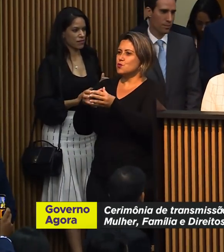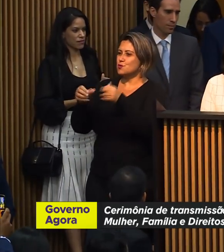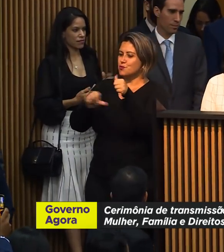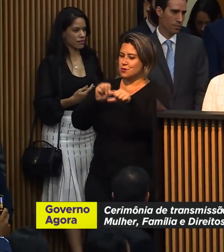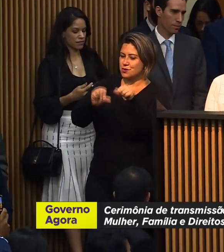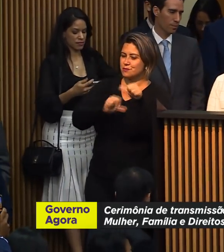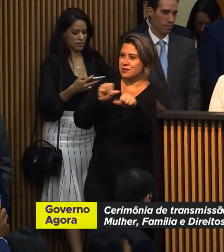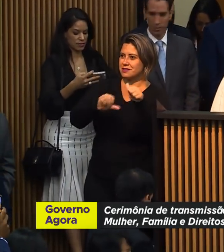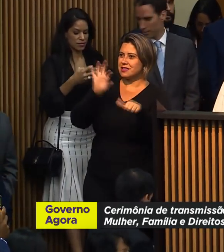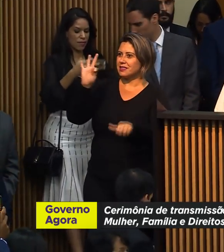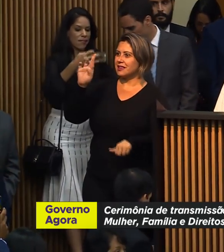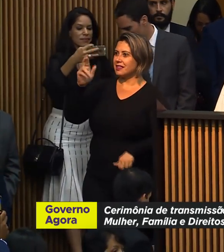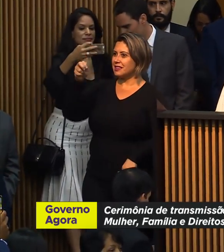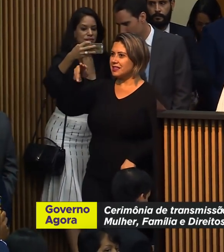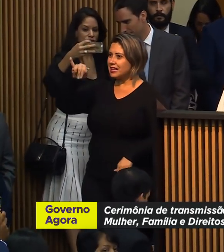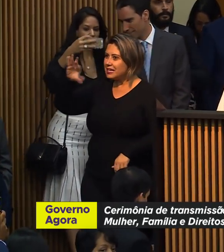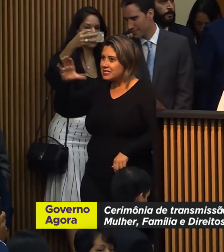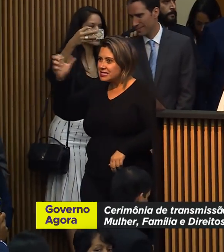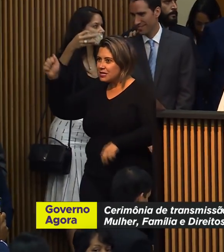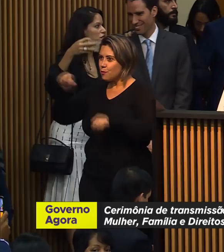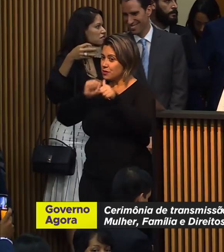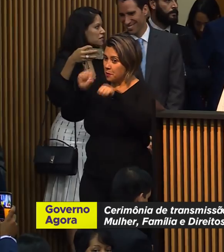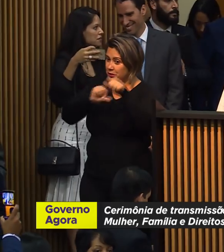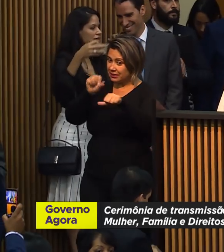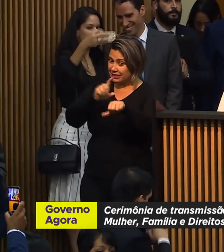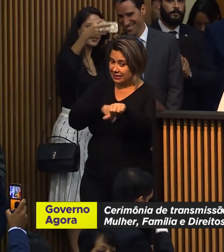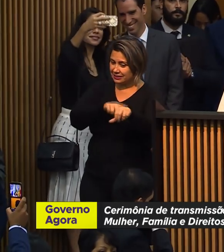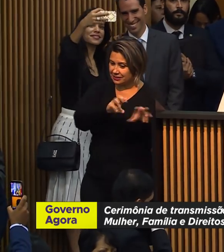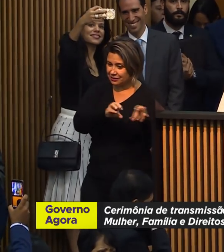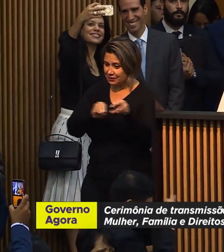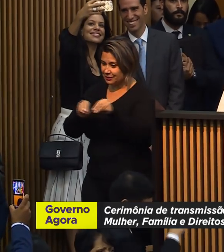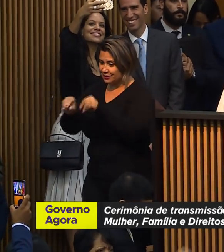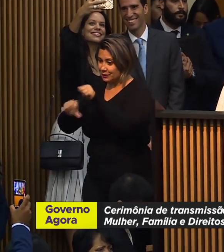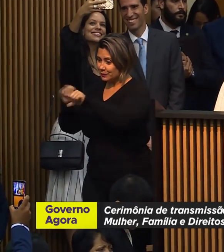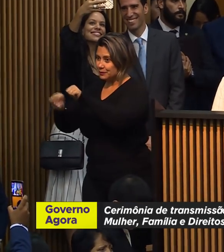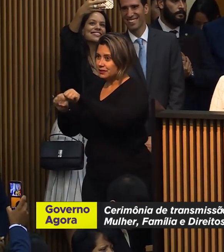que caminhou comigo desde o dia que eu fui anunciada,